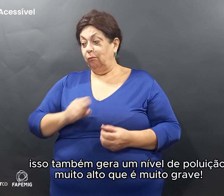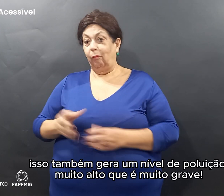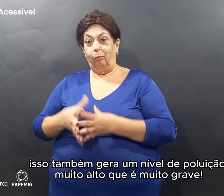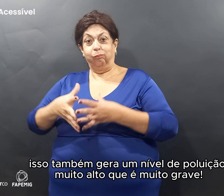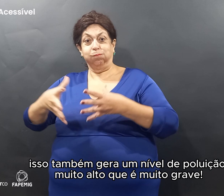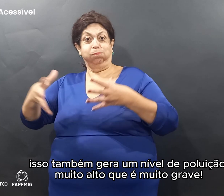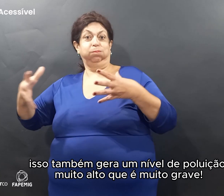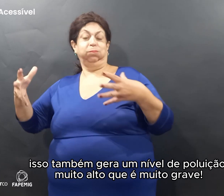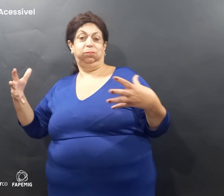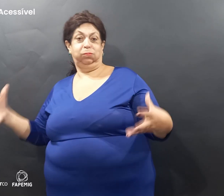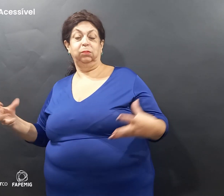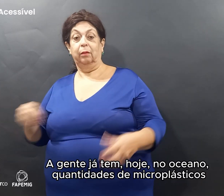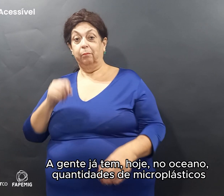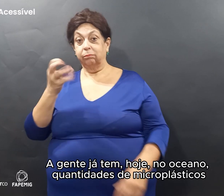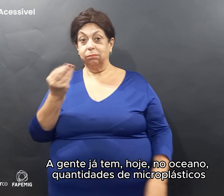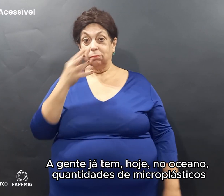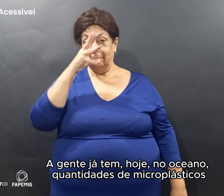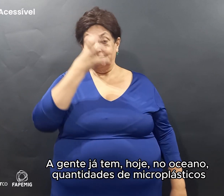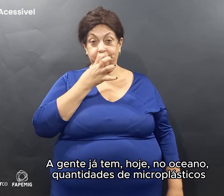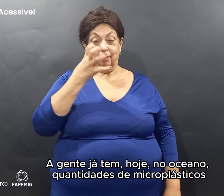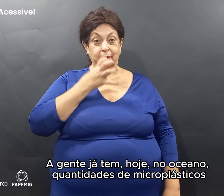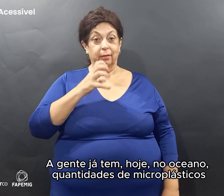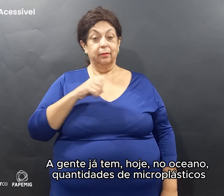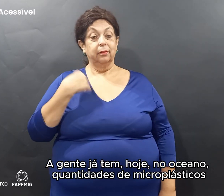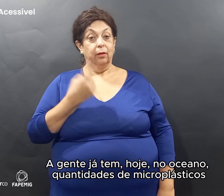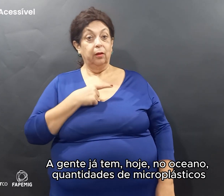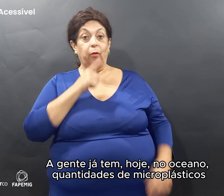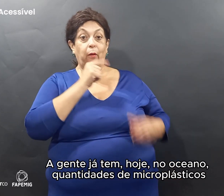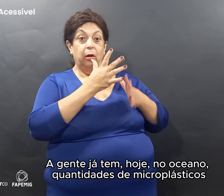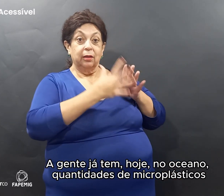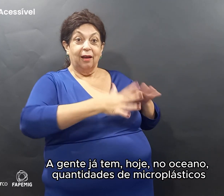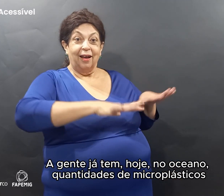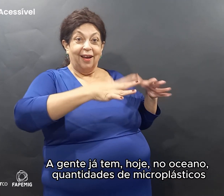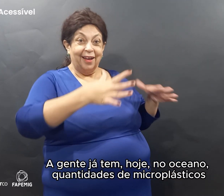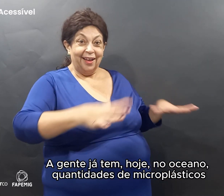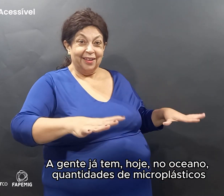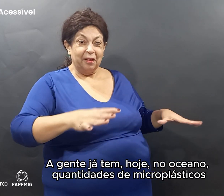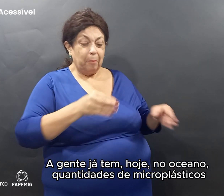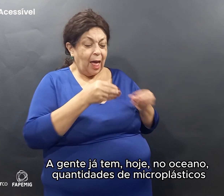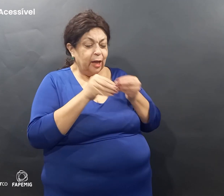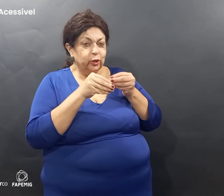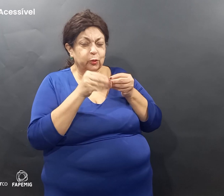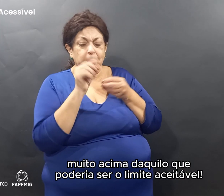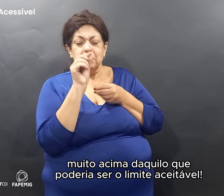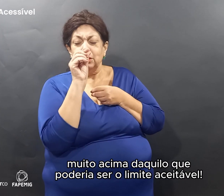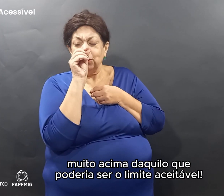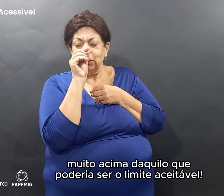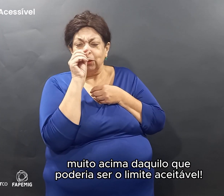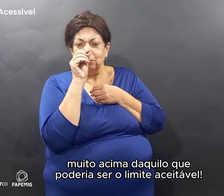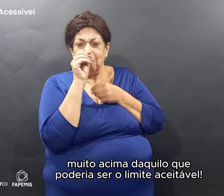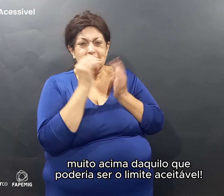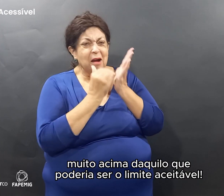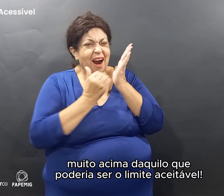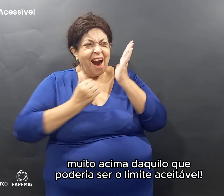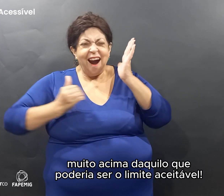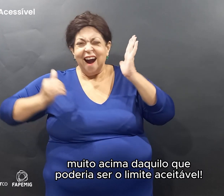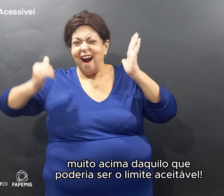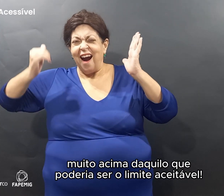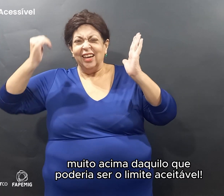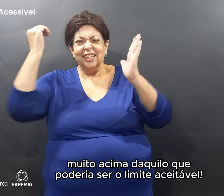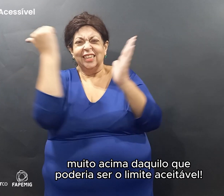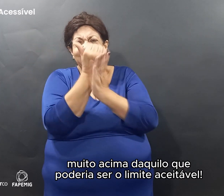alto, que é muito grave. A gente já tem hoje no oceano quantidade de microplásticos, né, muito acima daquilo